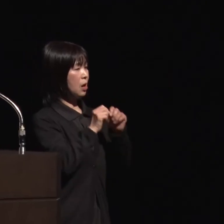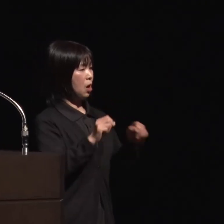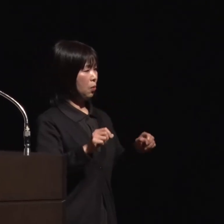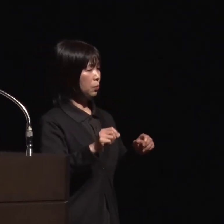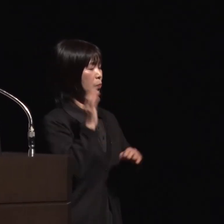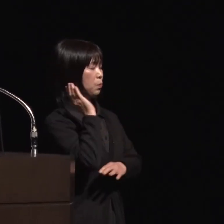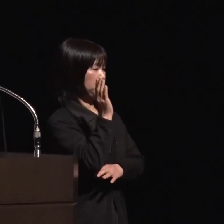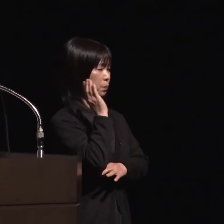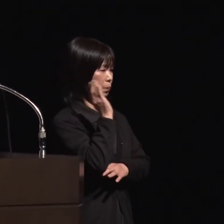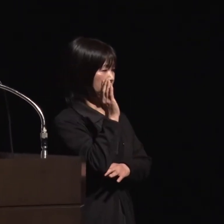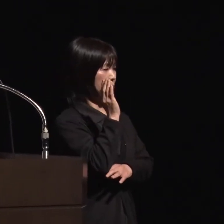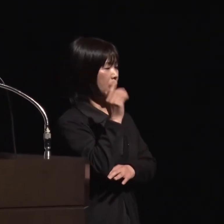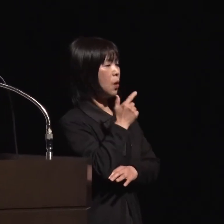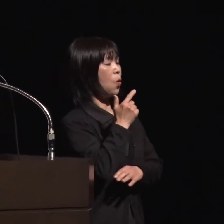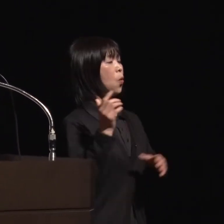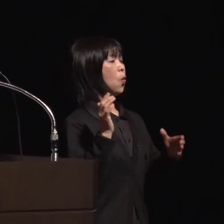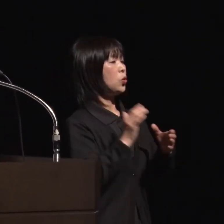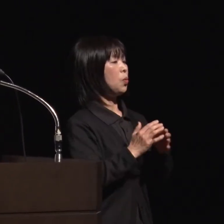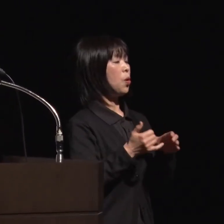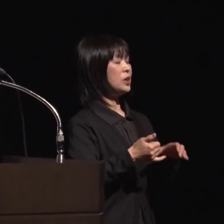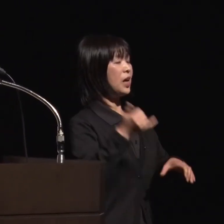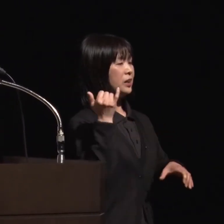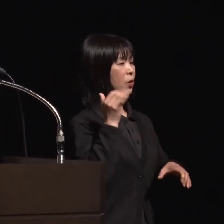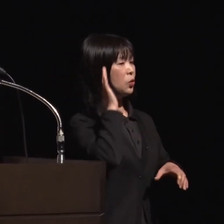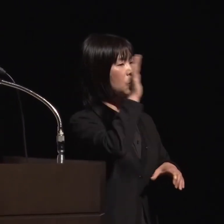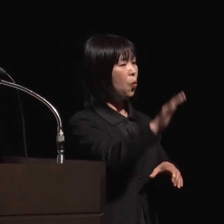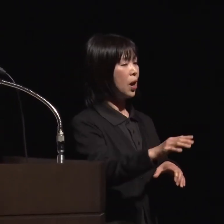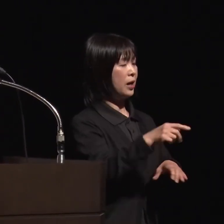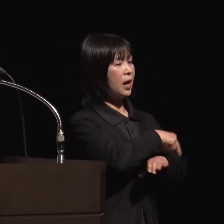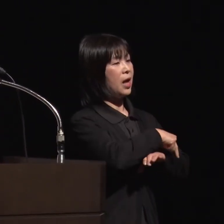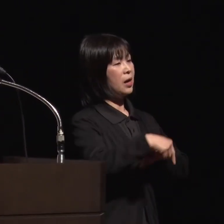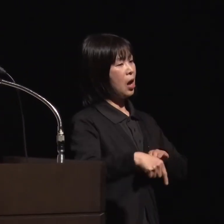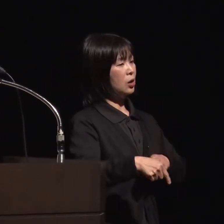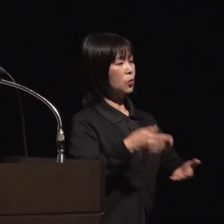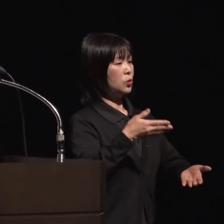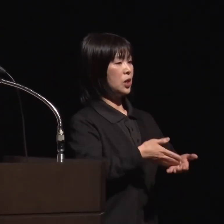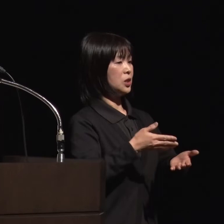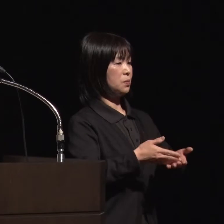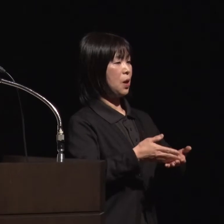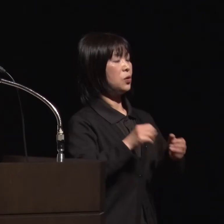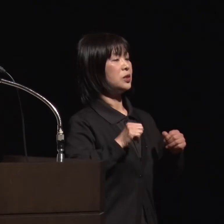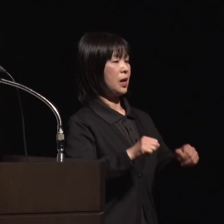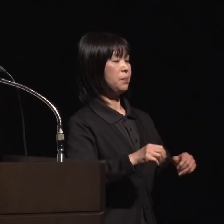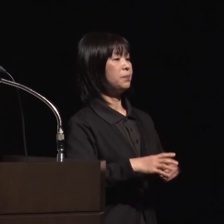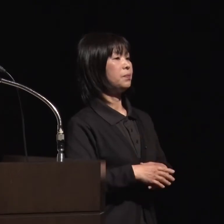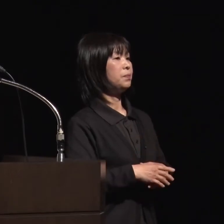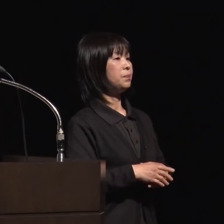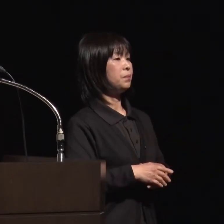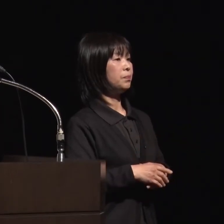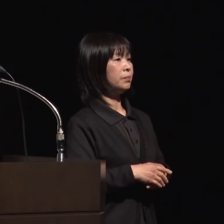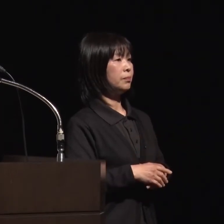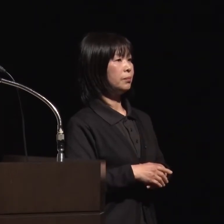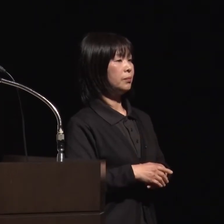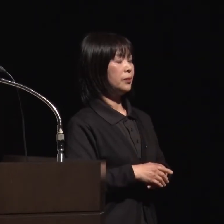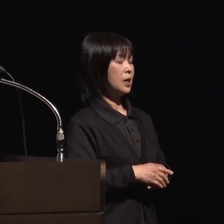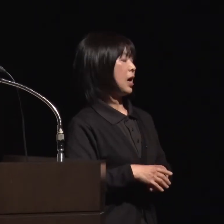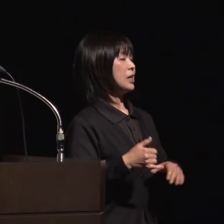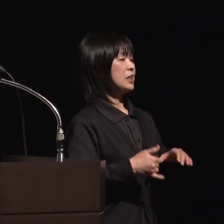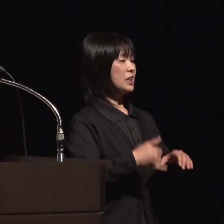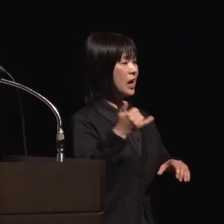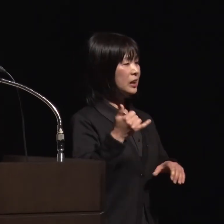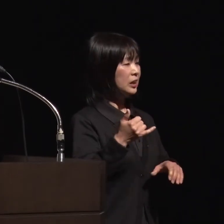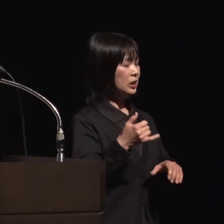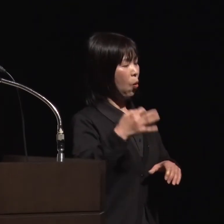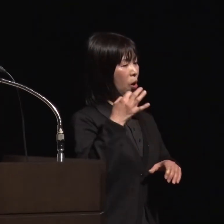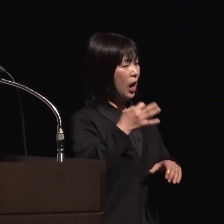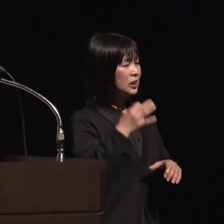演や大友氏遺跡の将来計画の説明を行い、さらに史跡の価値をつ